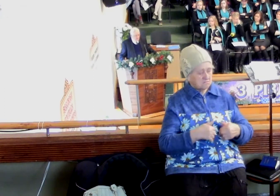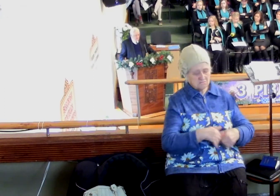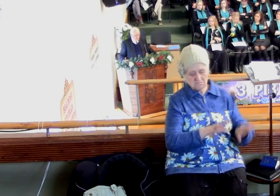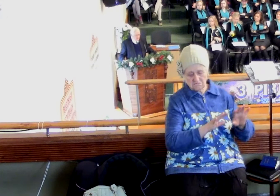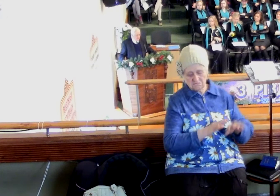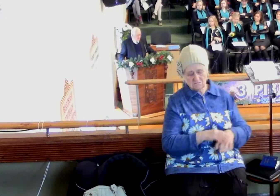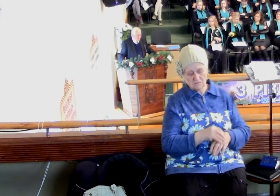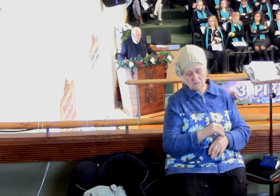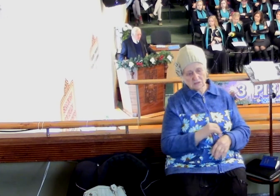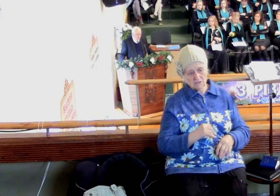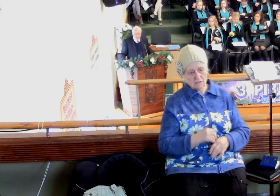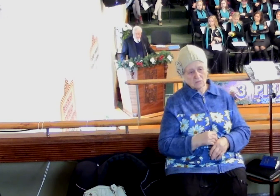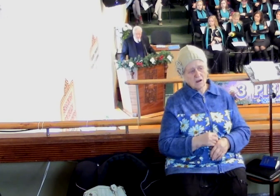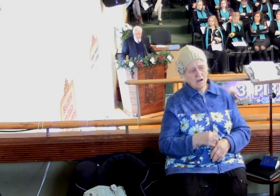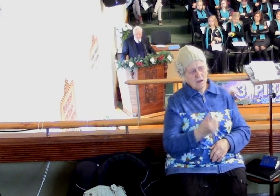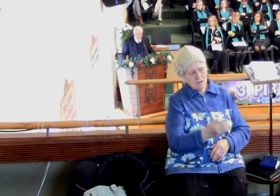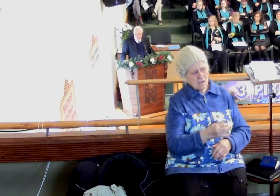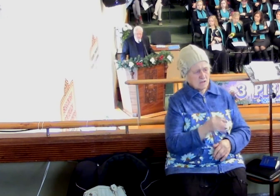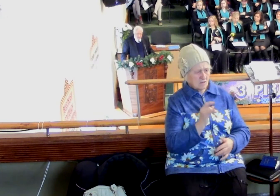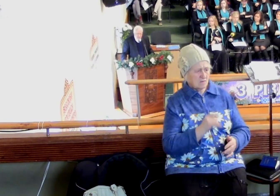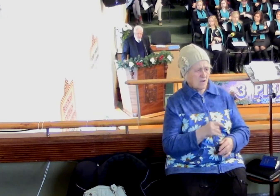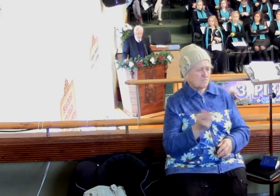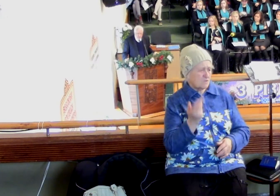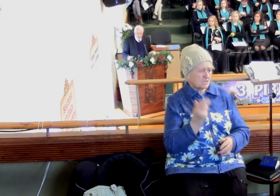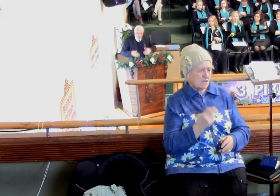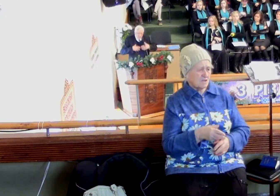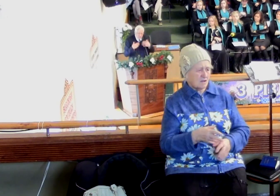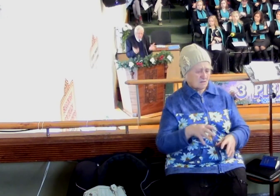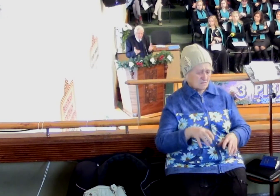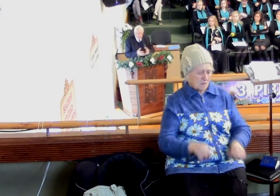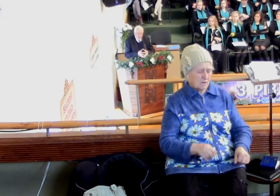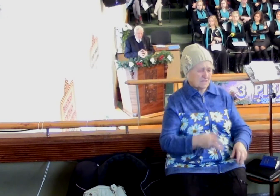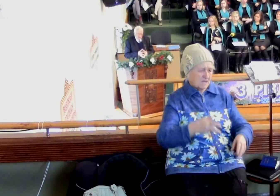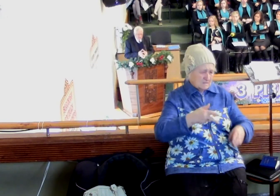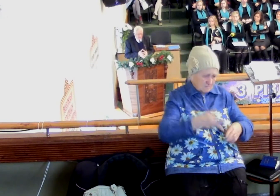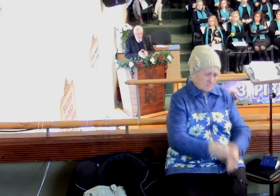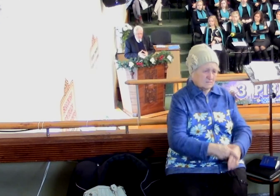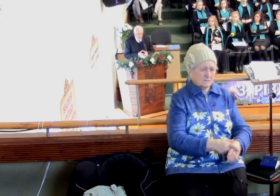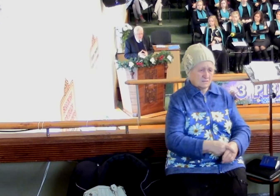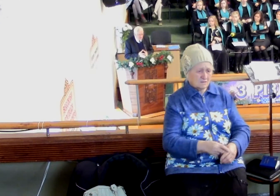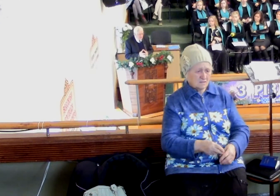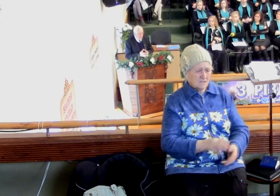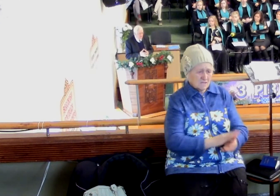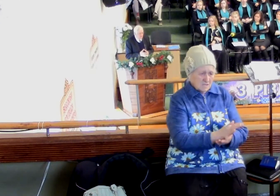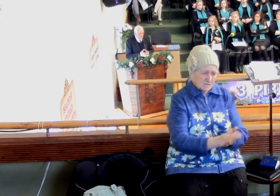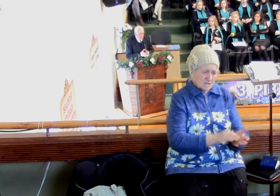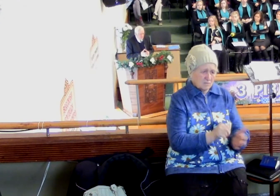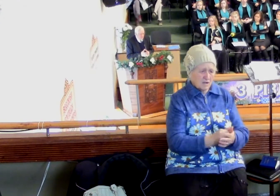постоянно нападали, постоянно вредили, постоянно приносили обычаи,